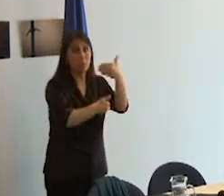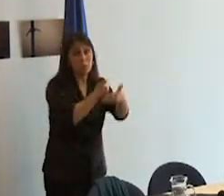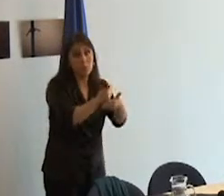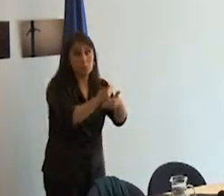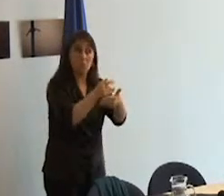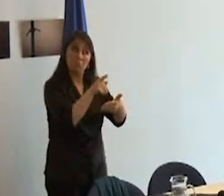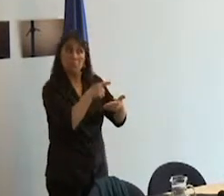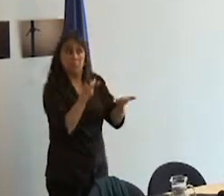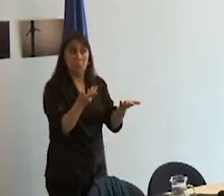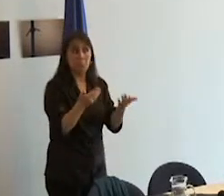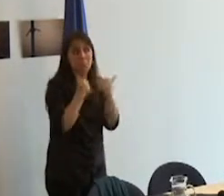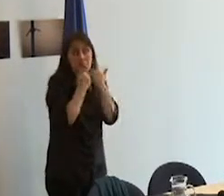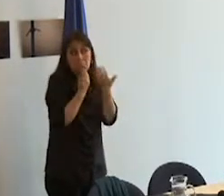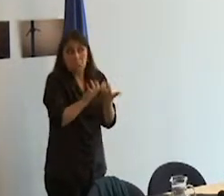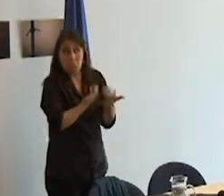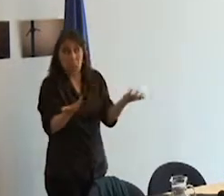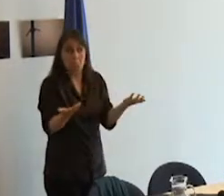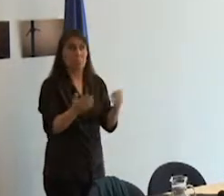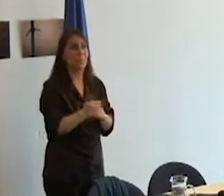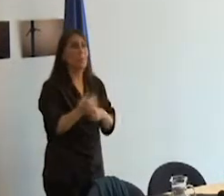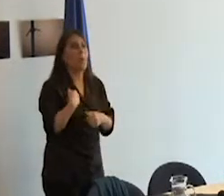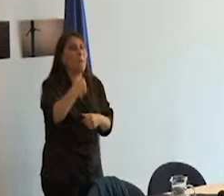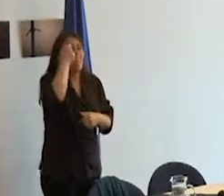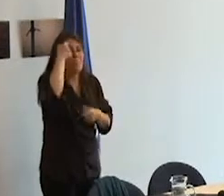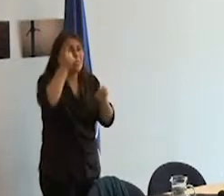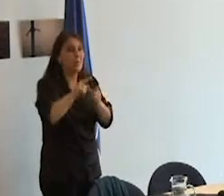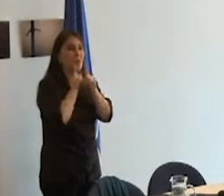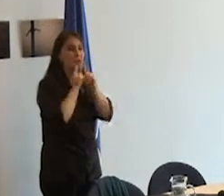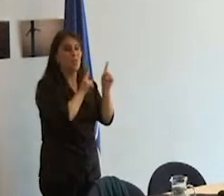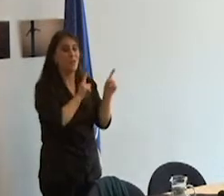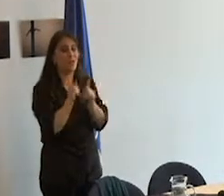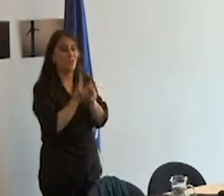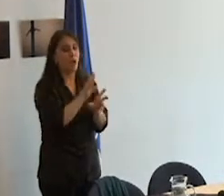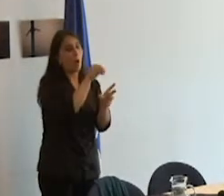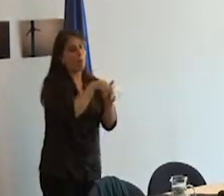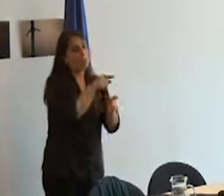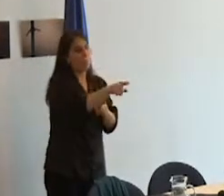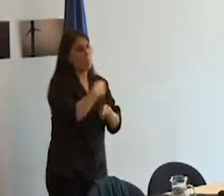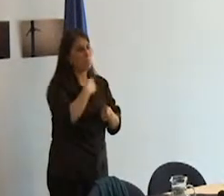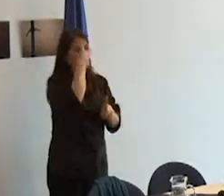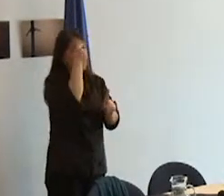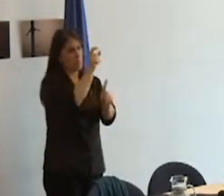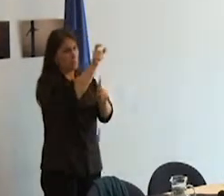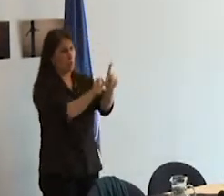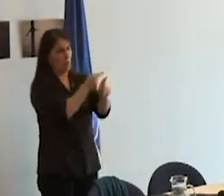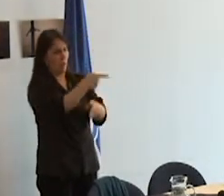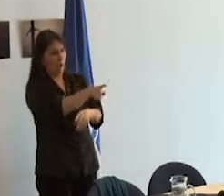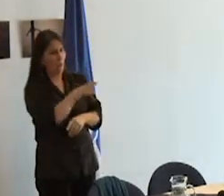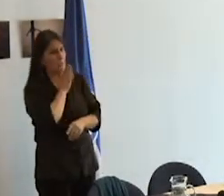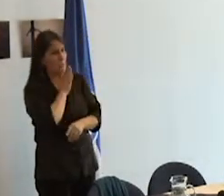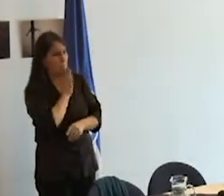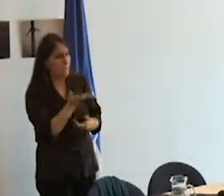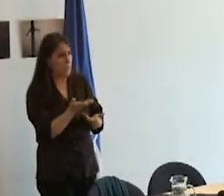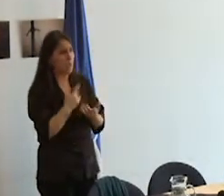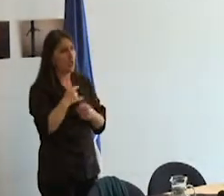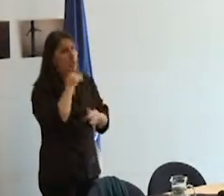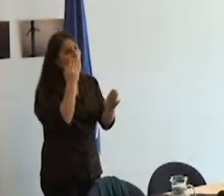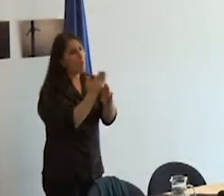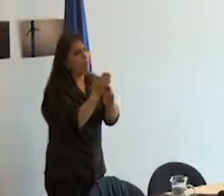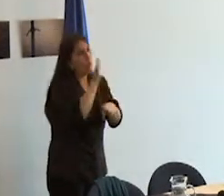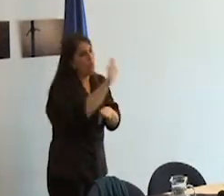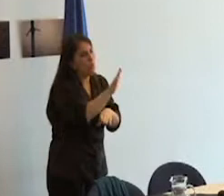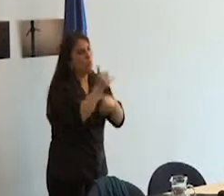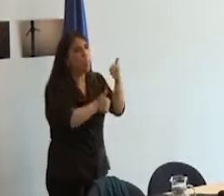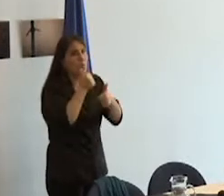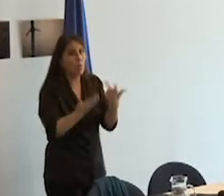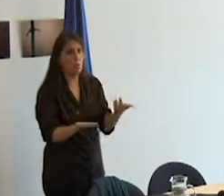procesos. Preguntarse también por el lugar que tienen los discursos en esa concepción de sujeto, en esa configuración de sus